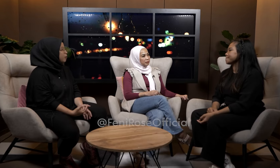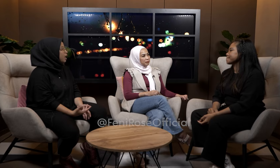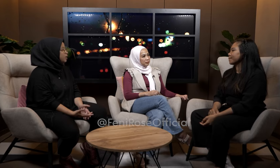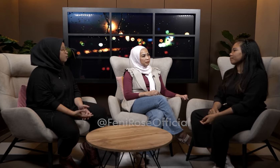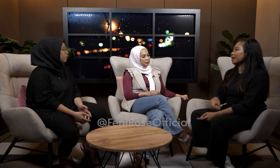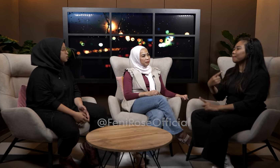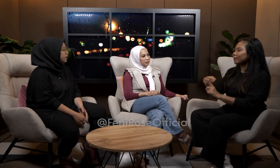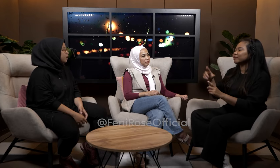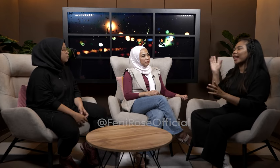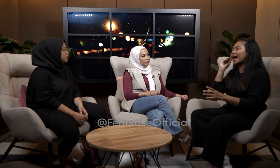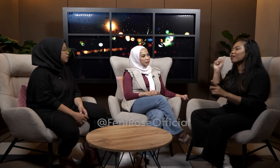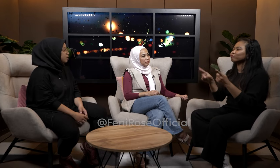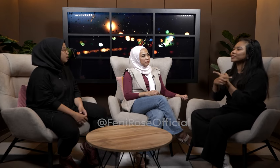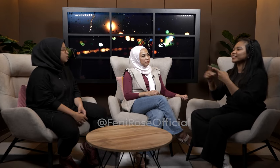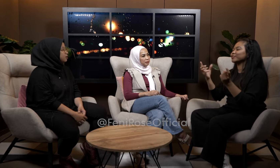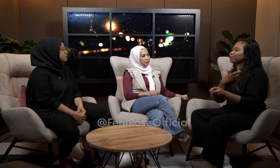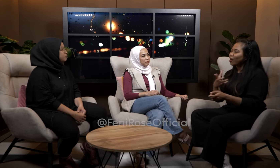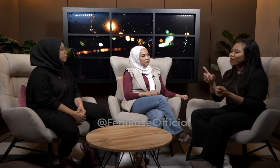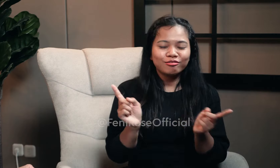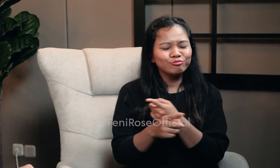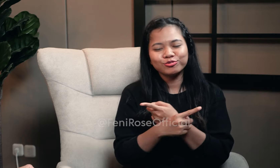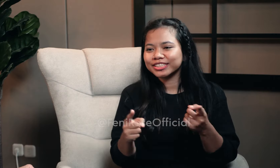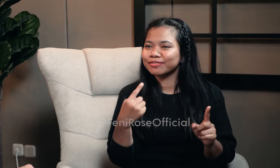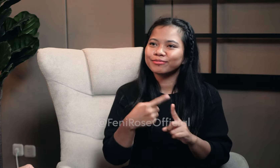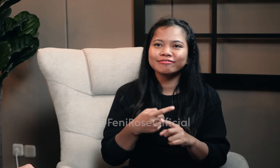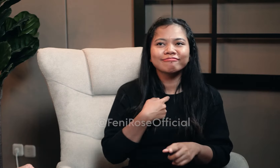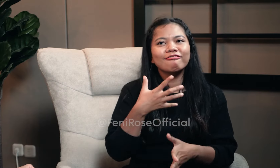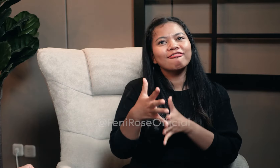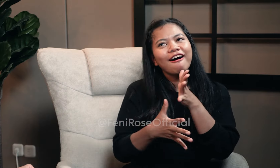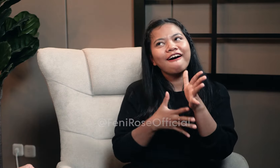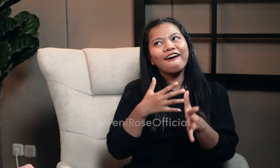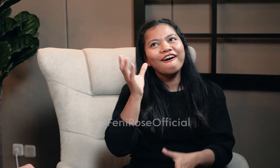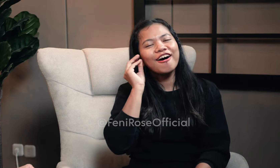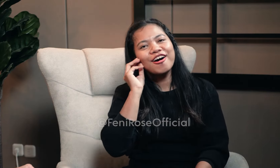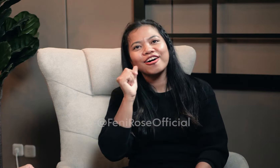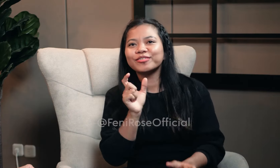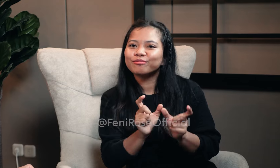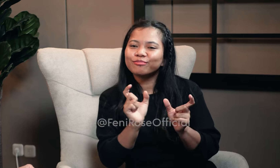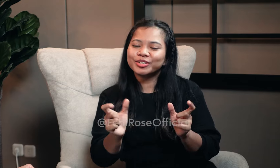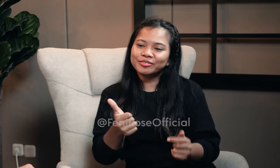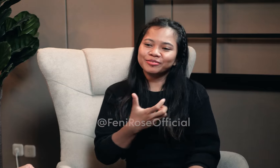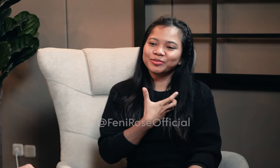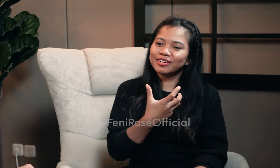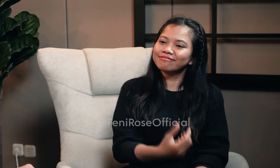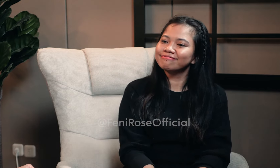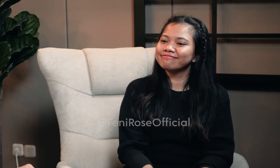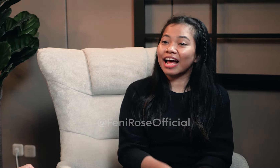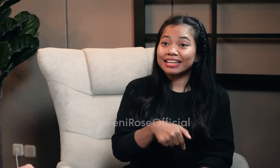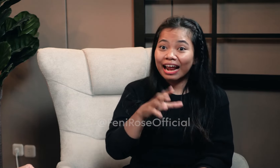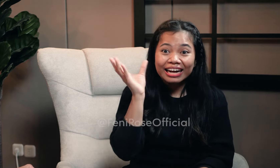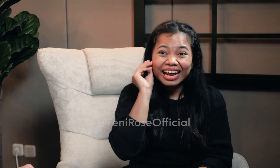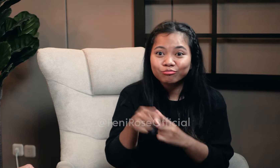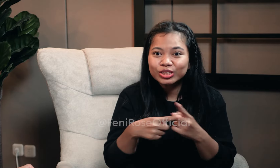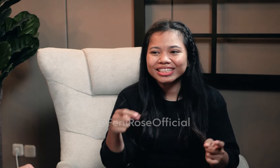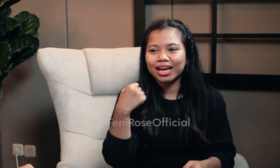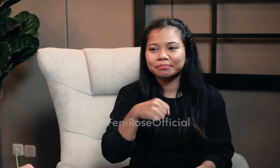pahami ya mungkin saya enggak bertanya plus dulu saya suka mendengarkan musik tapi saya berusaha untuk Bagaimana sih menggunakan bahasa isyarat dengan